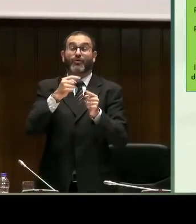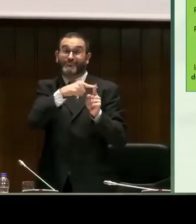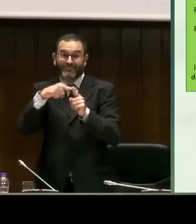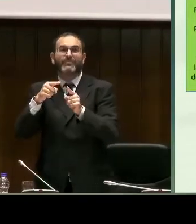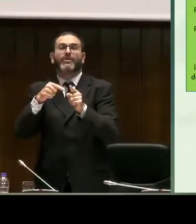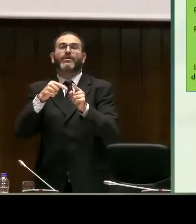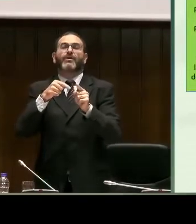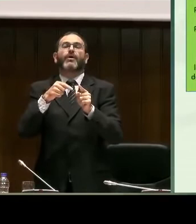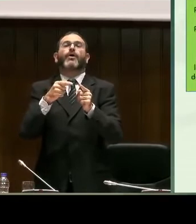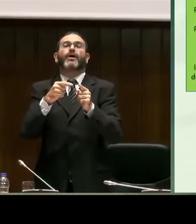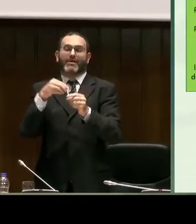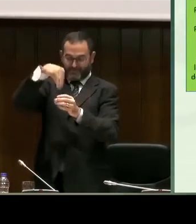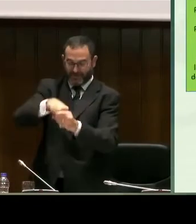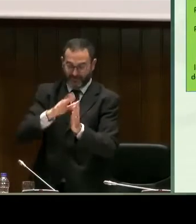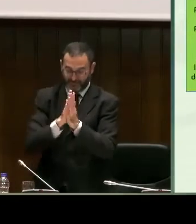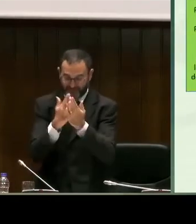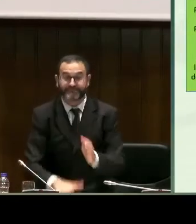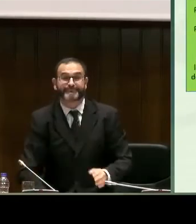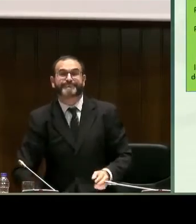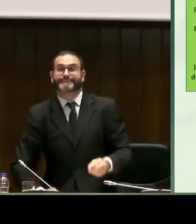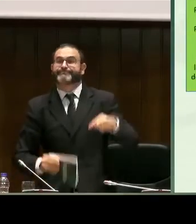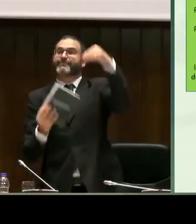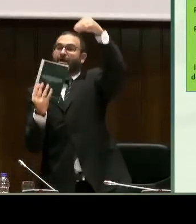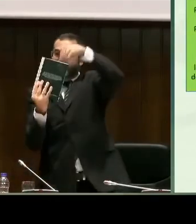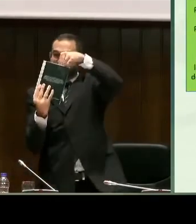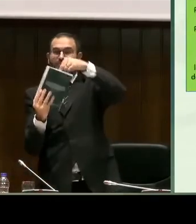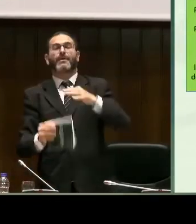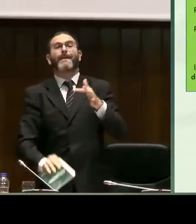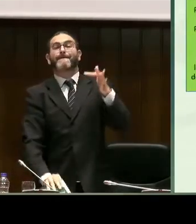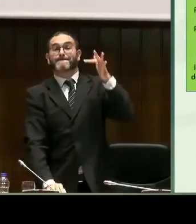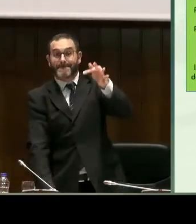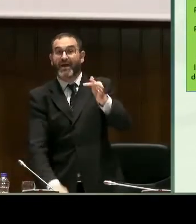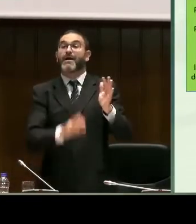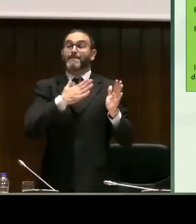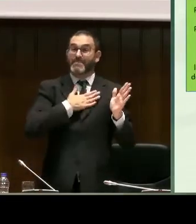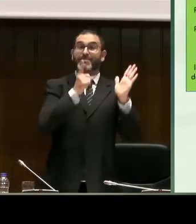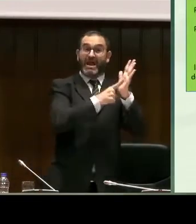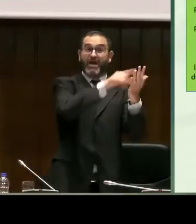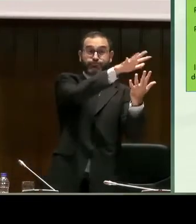y los datos que hoy voy a mostrar se incluyen en este dossier.